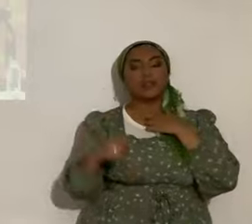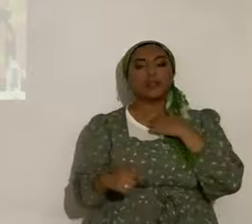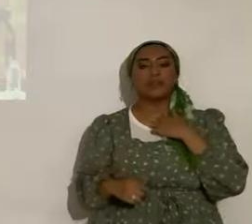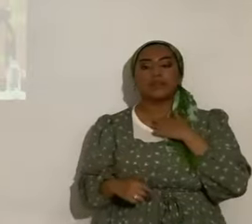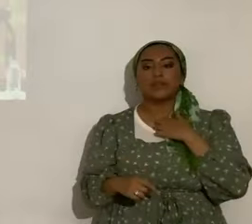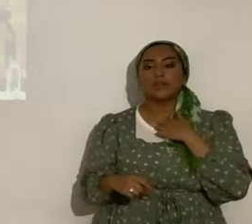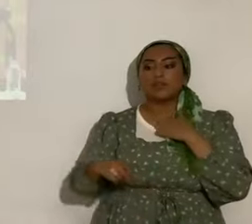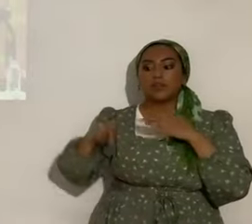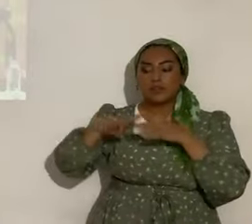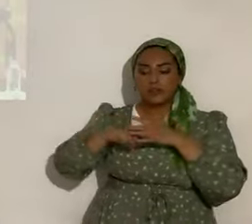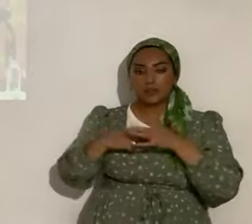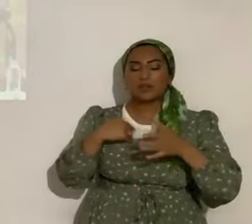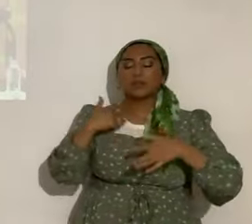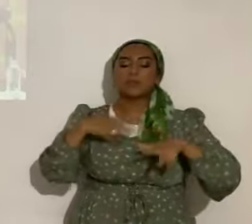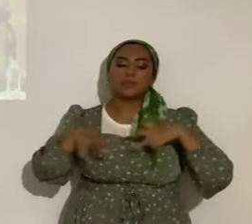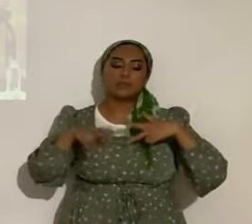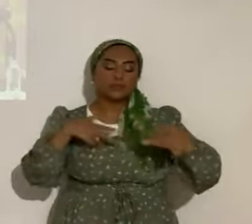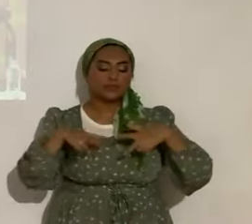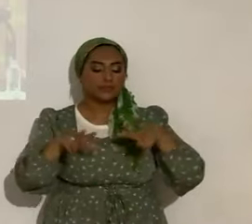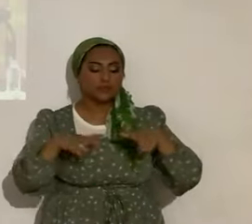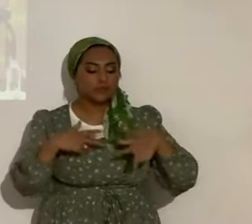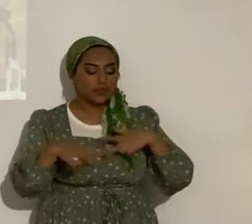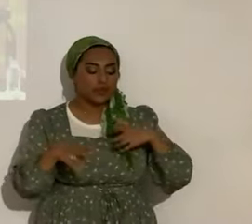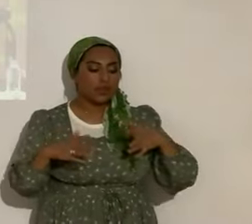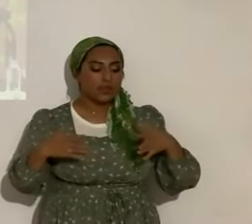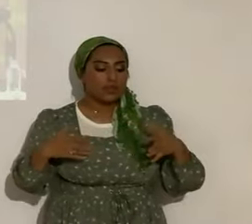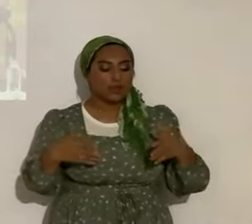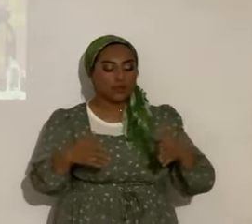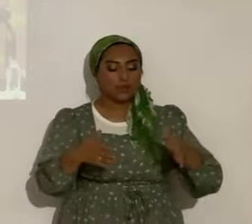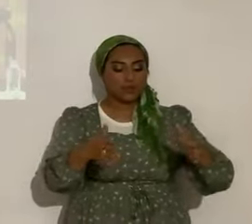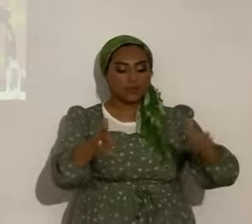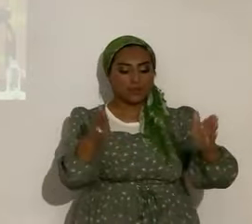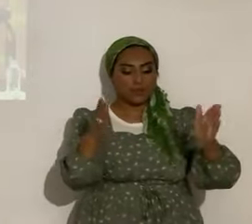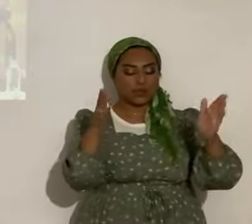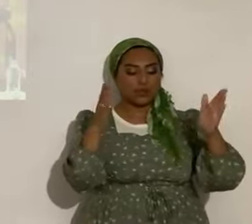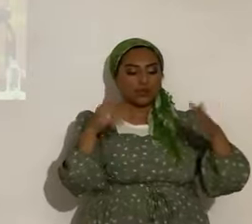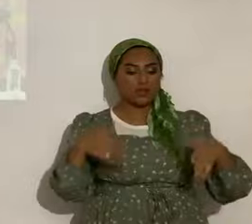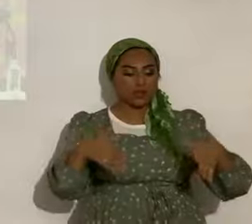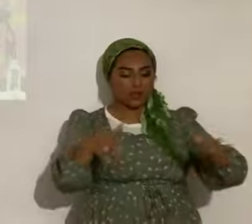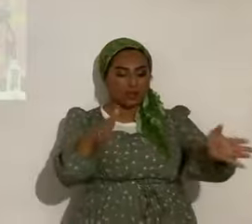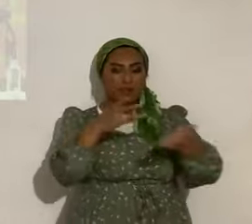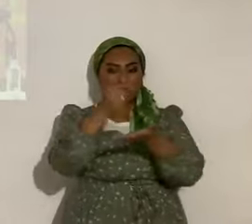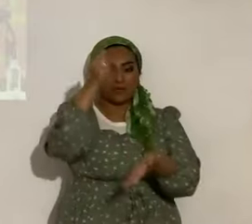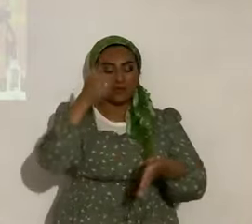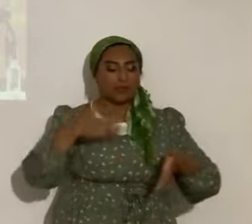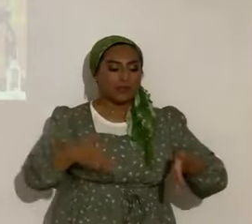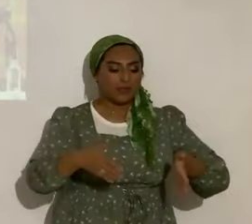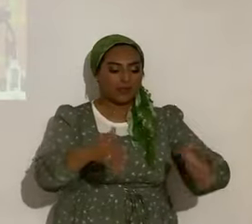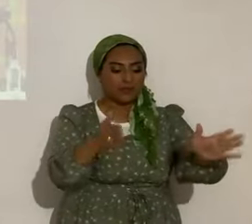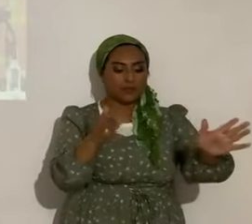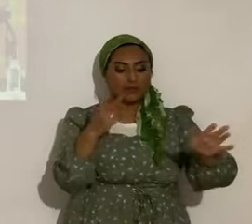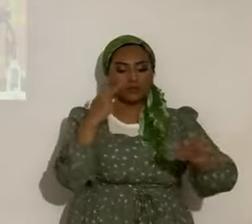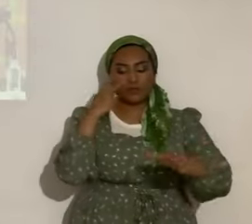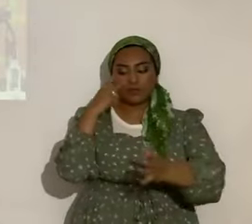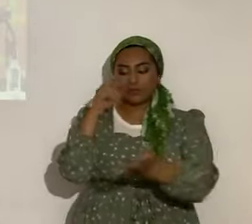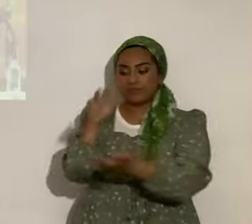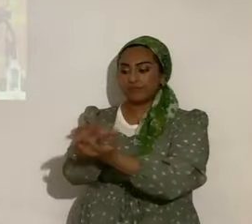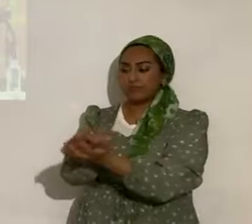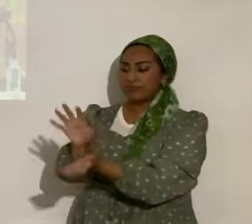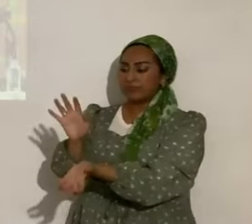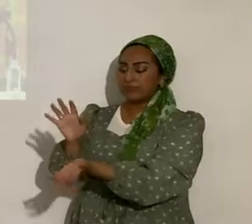empezó así, yo iba por una calzada, digamos una calle, pero no pavimentada exactamente, y aparece un cocodrilo con sus